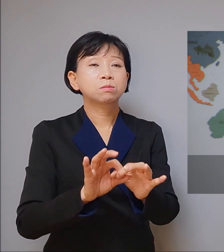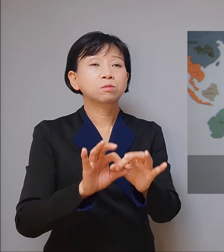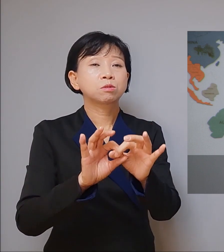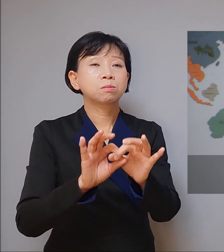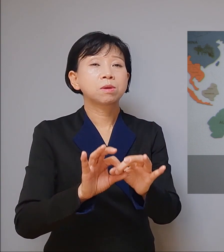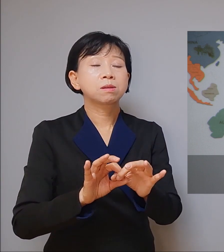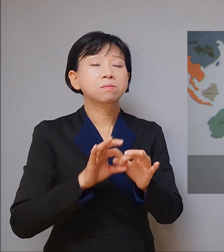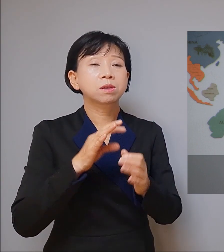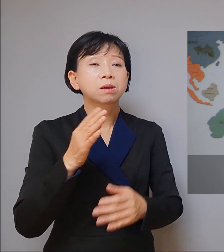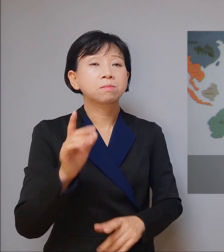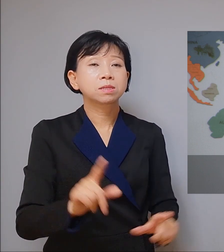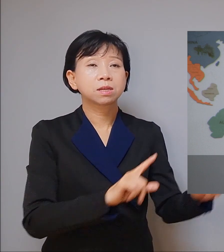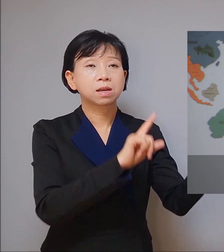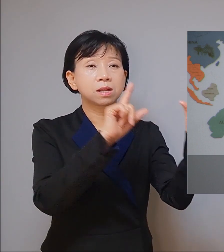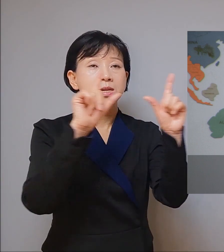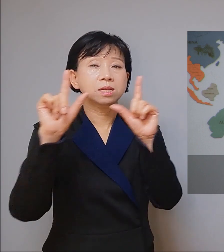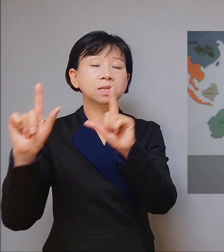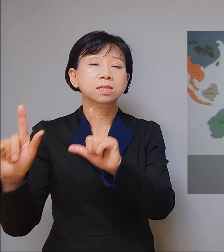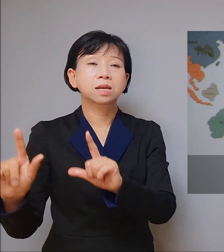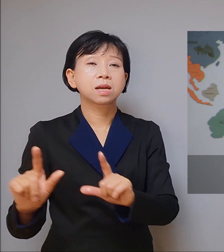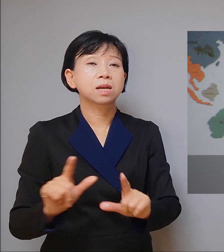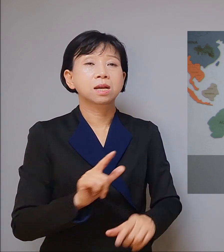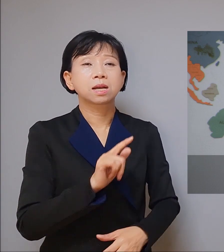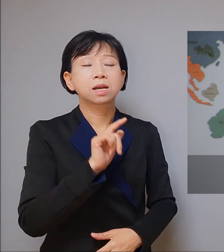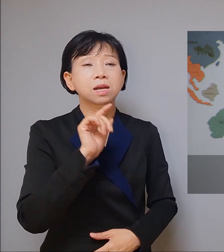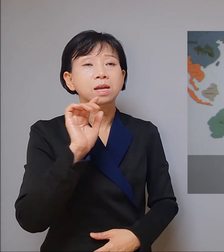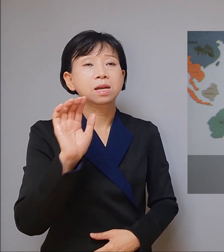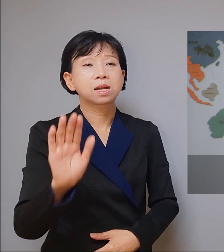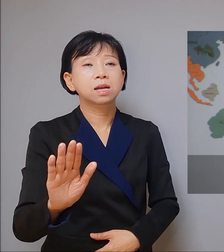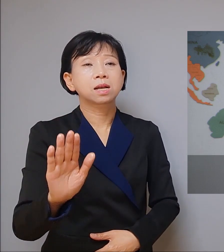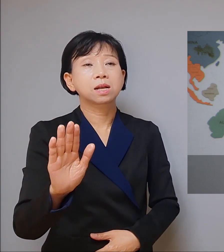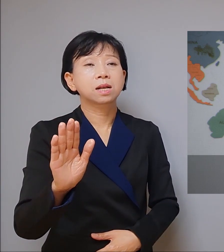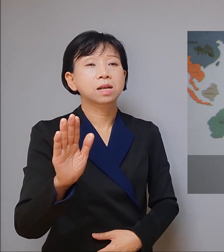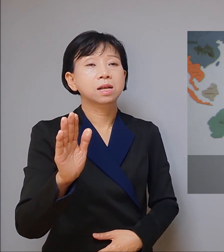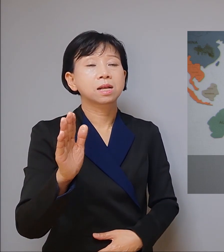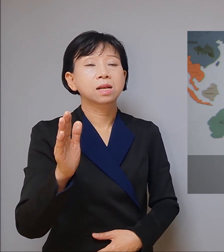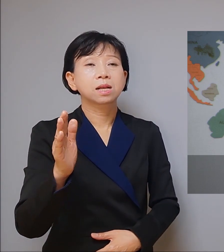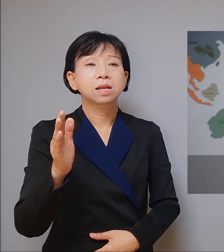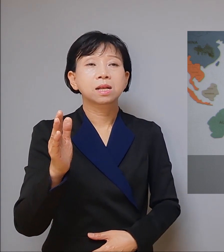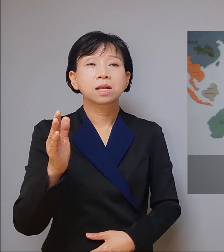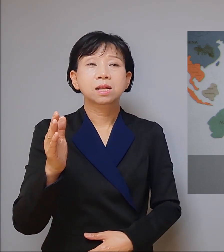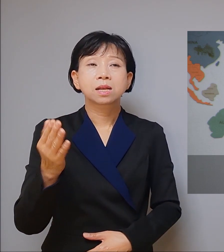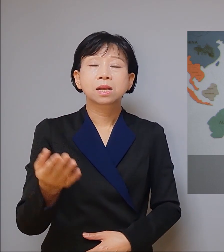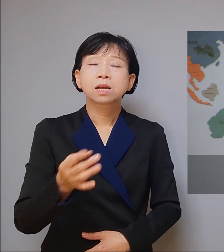의인은 믿음으로. 우리 두 손 높이 들고 한 번 더 찬양합니다. 오직 의인은